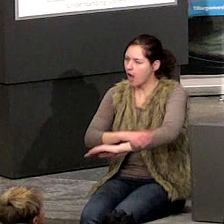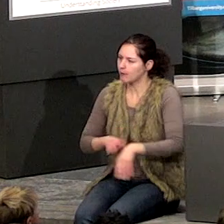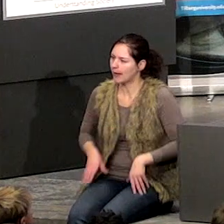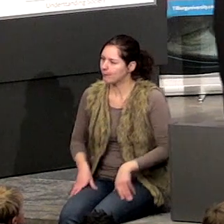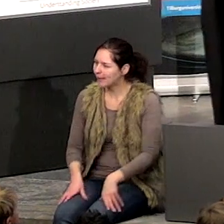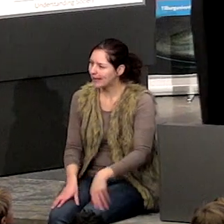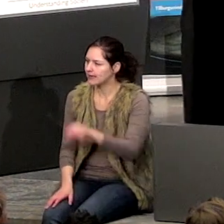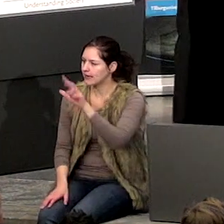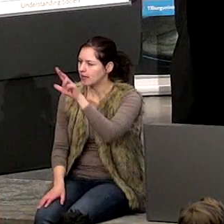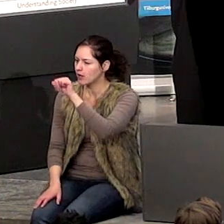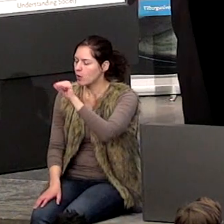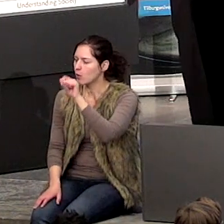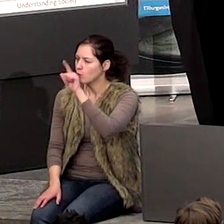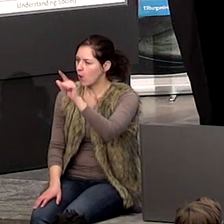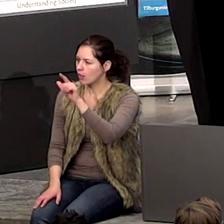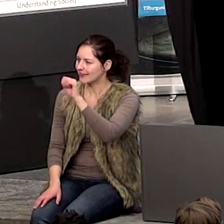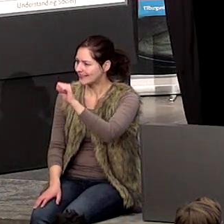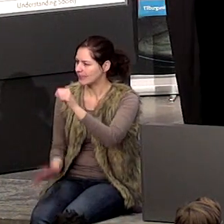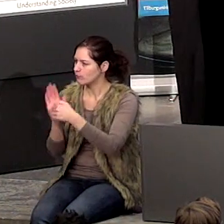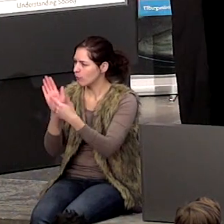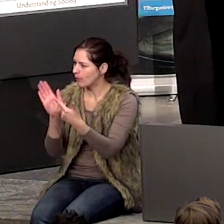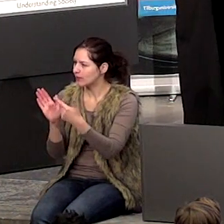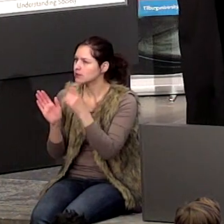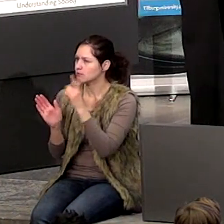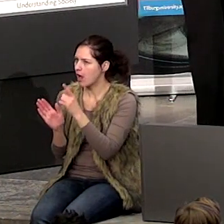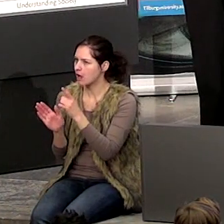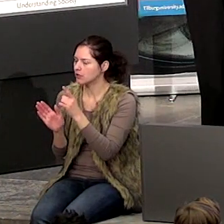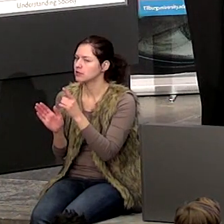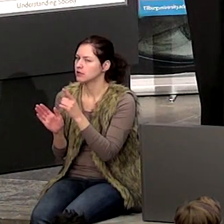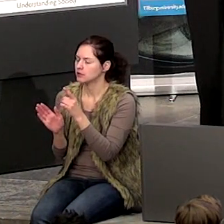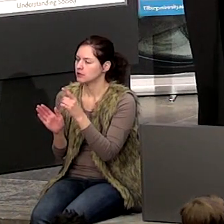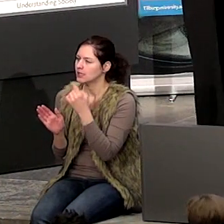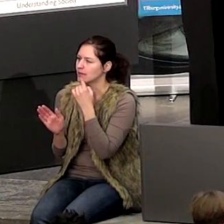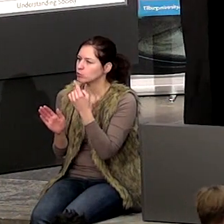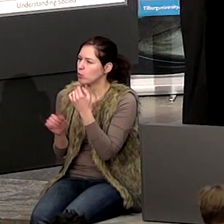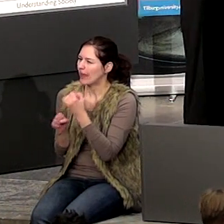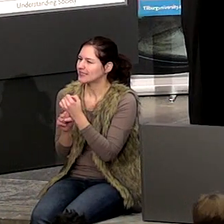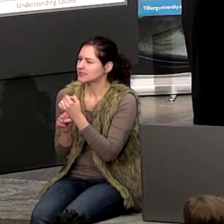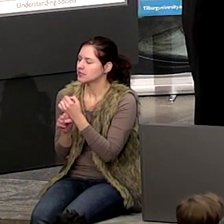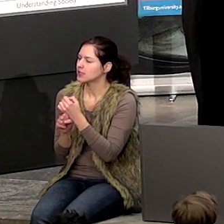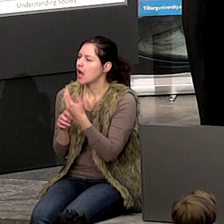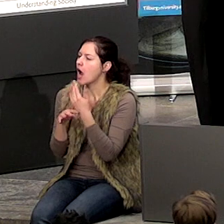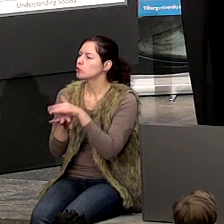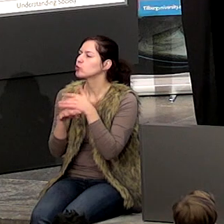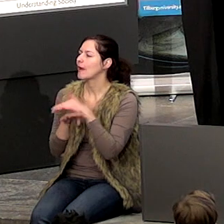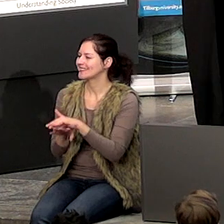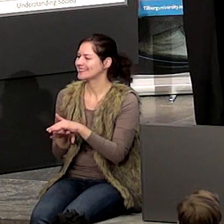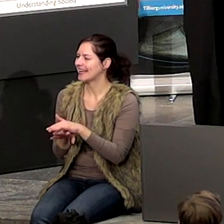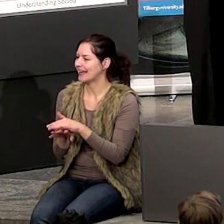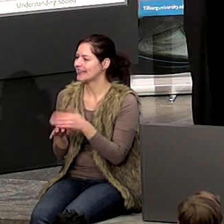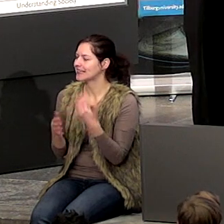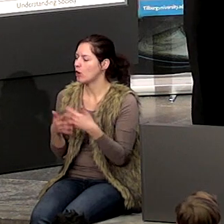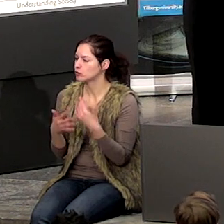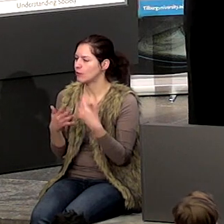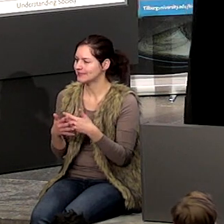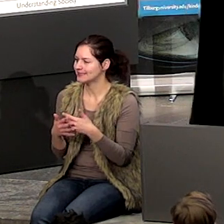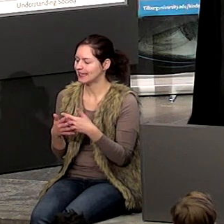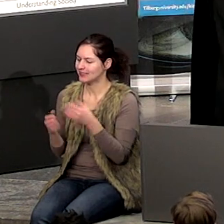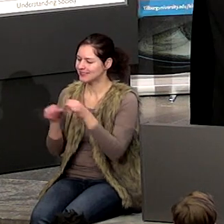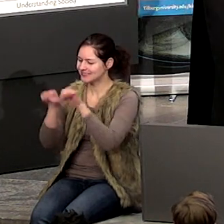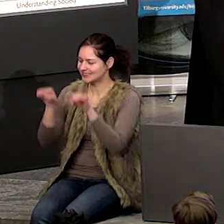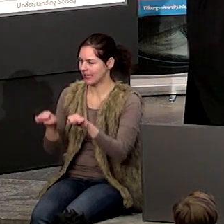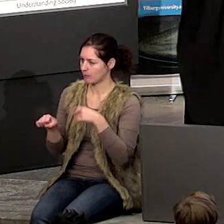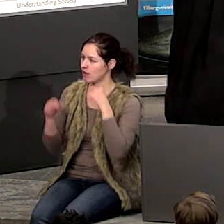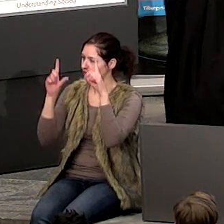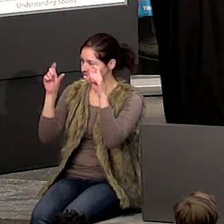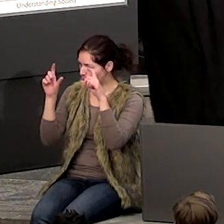de Paro's of die we gaan zien. Maar ik heb het in iets bredere zin heb ik het over automatisering. En dan gaat het over geautomatiseerde systemen. Nou, ik heb hier